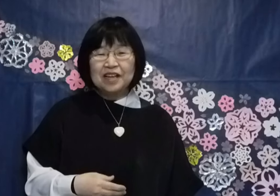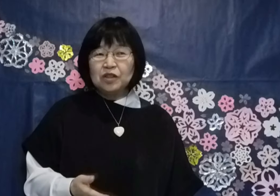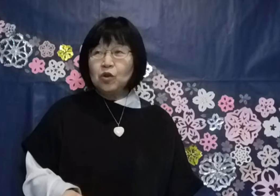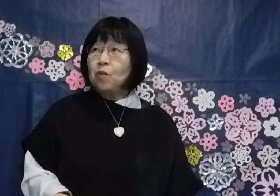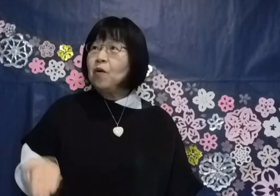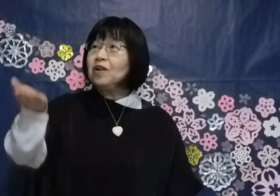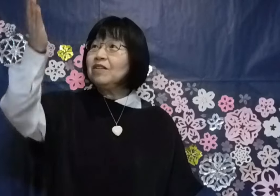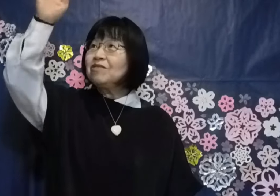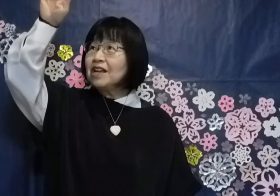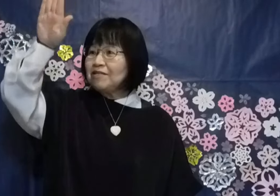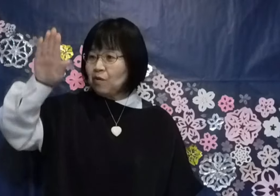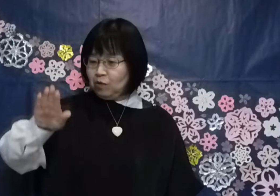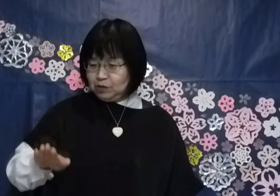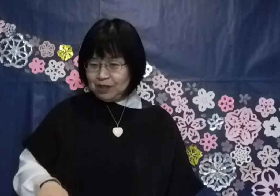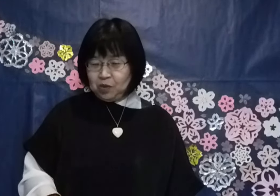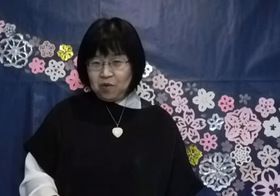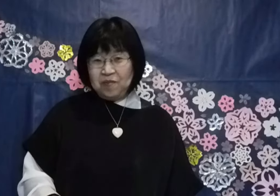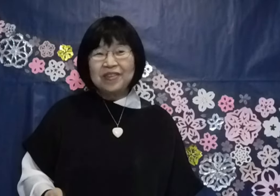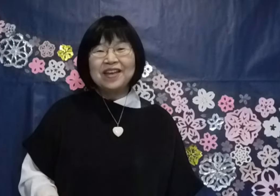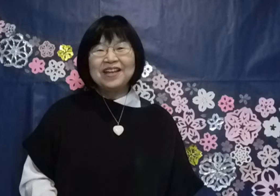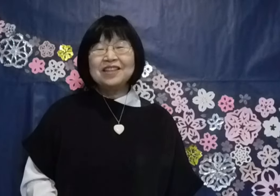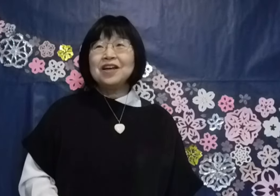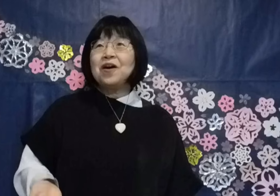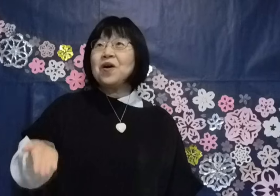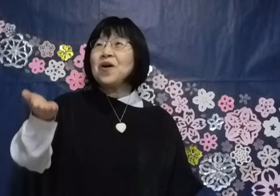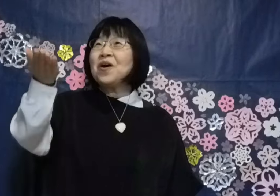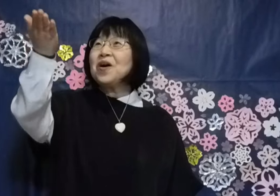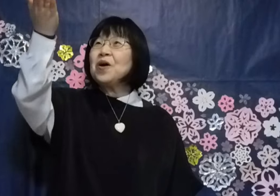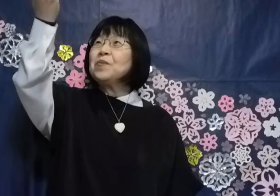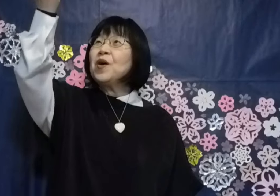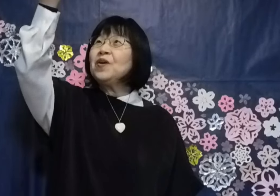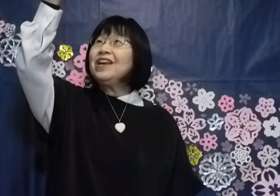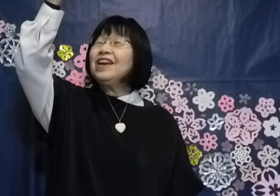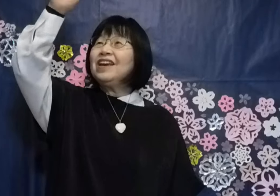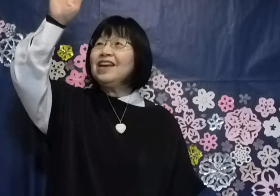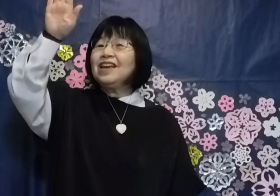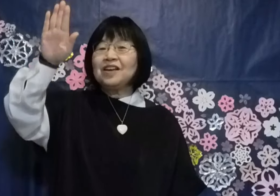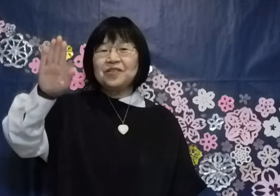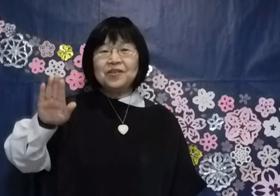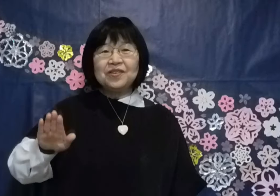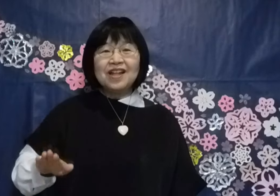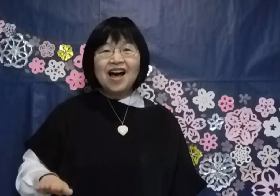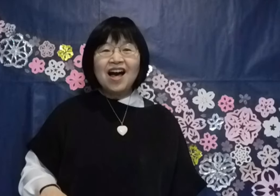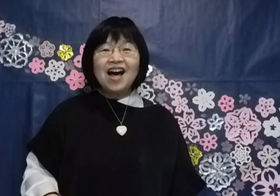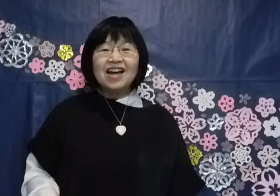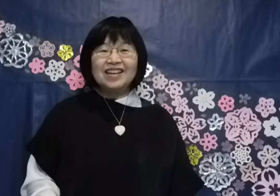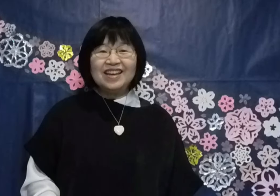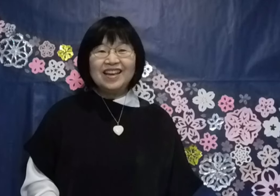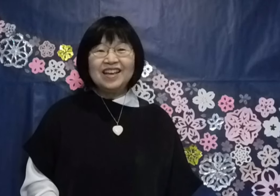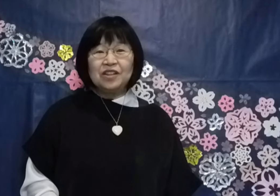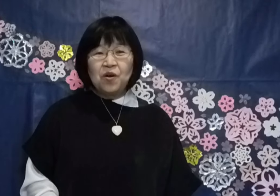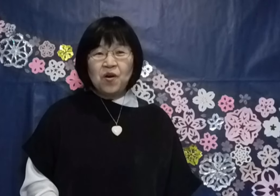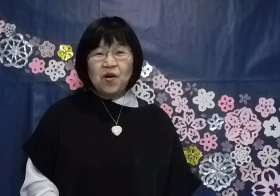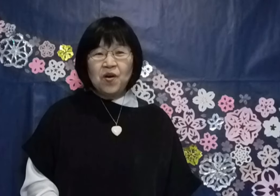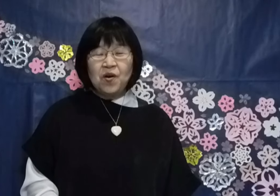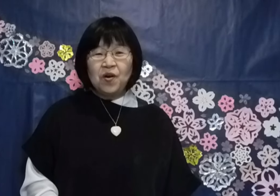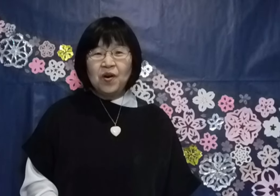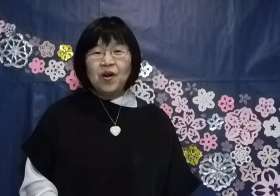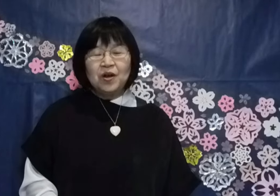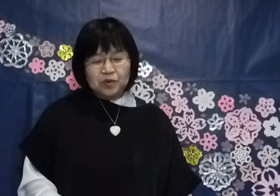川、上り下りはこうしましょう。上り下りの、